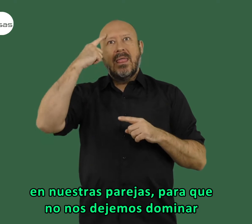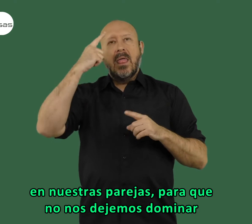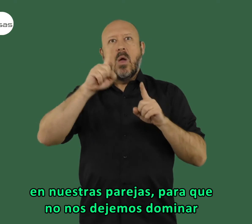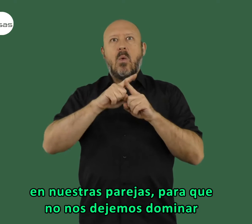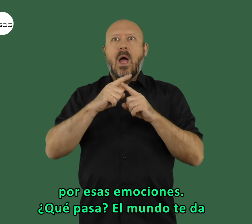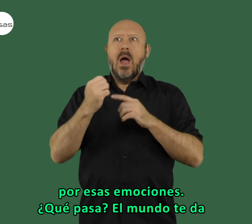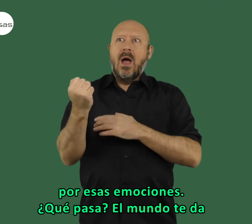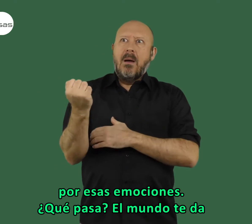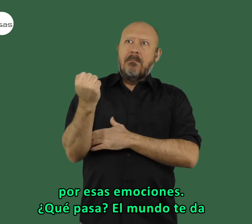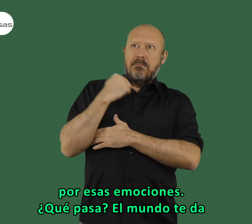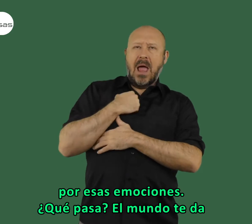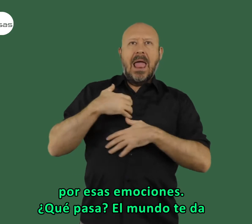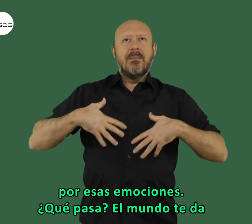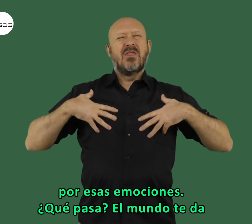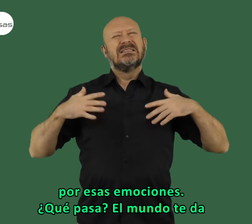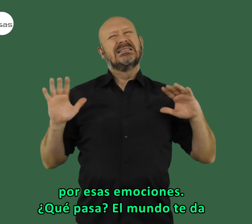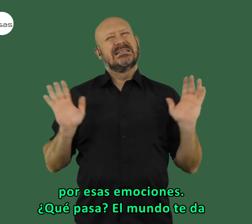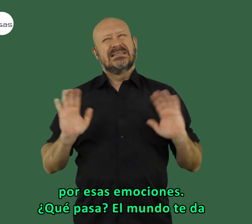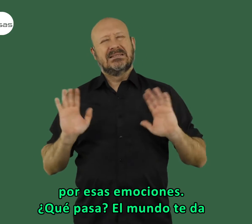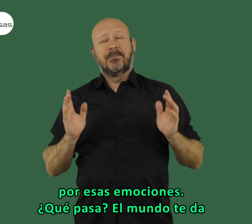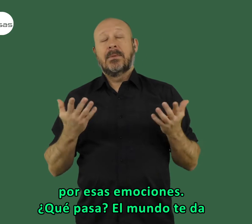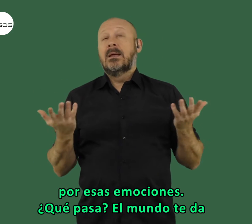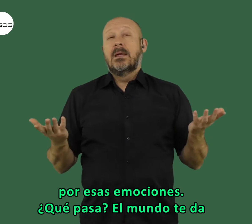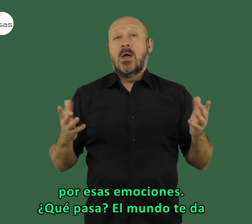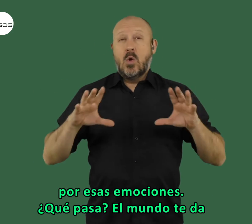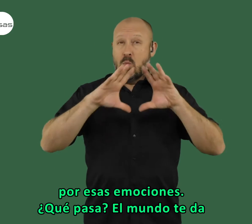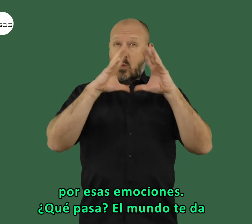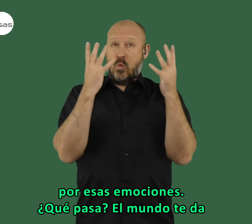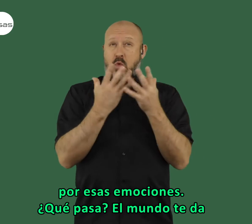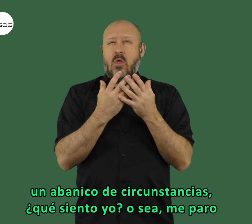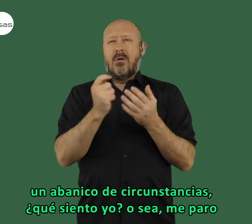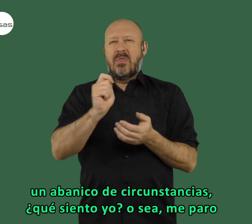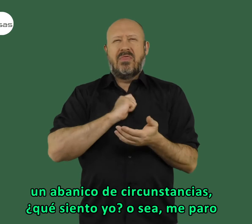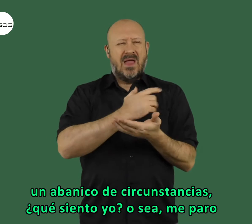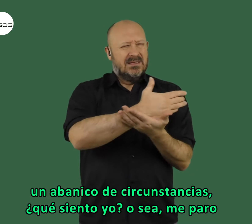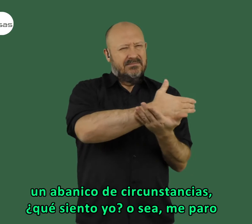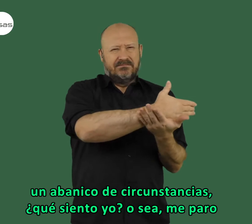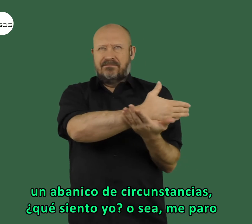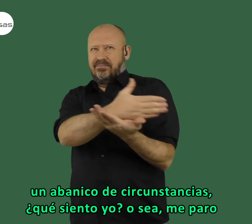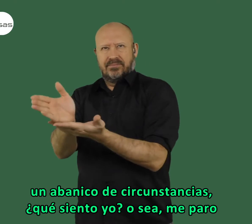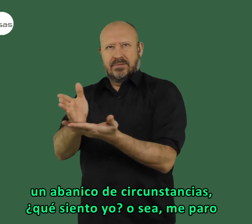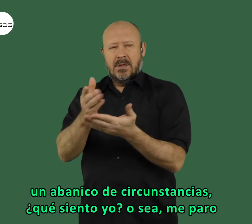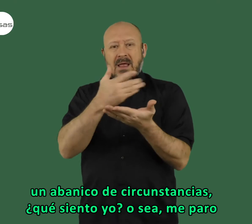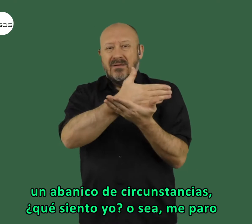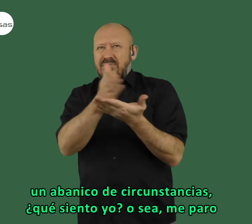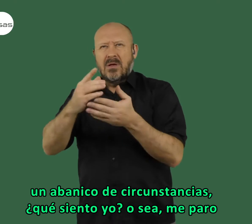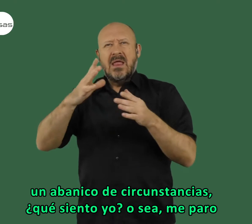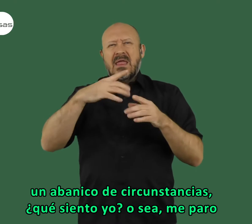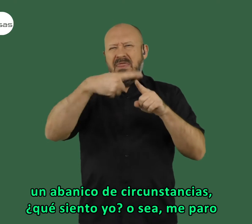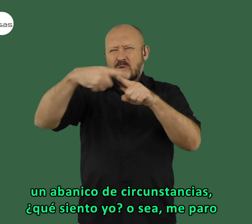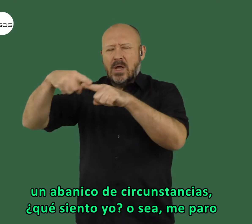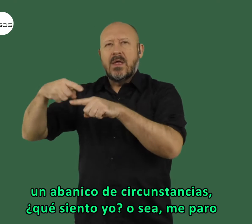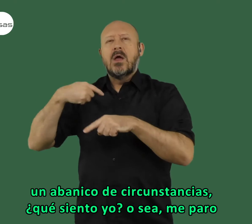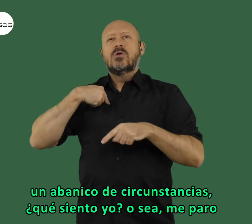nos dejemos dominar por esas emociones. ¿Qué pasa? El mundo te da un abanico de circunstancias. ¿Qué